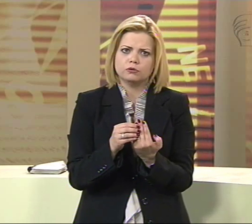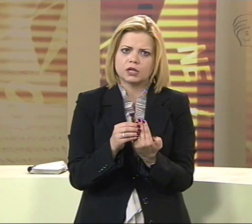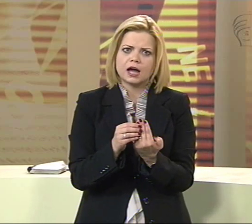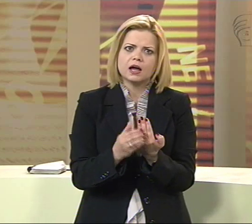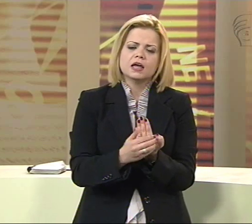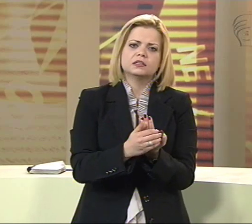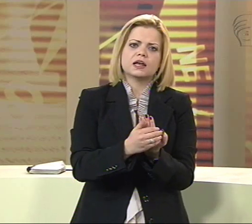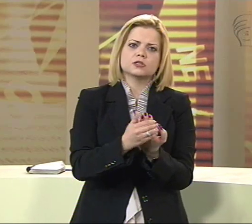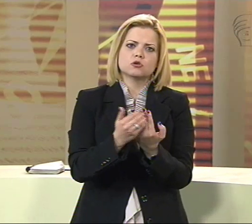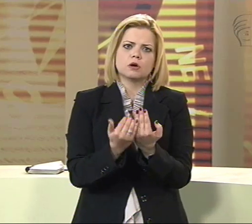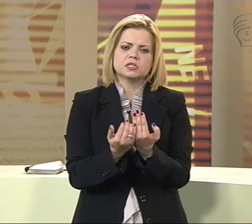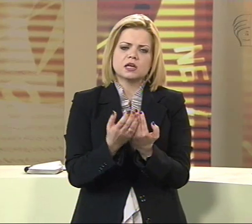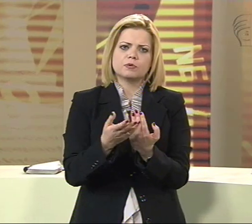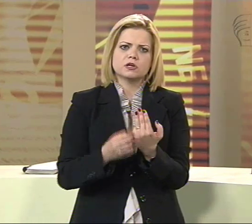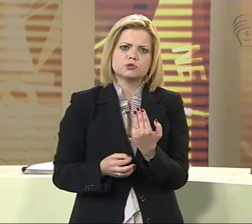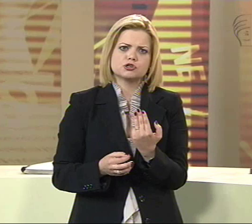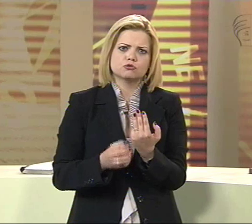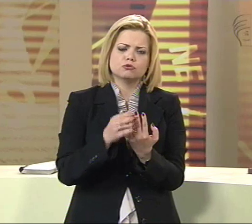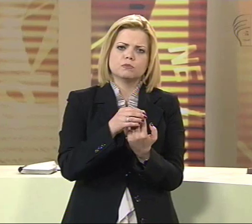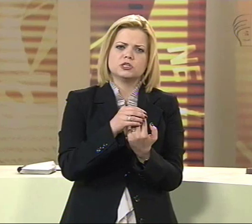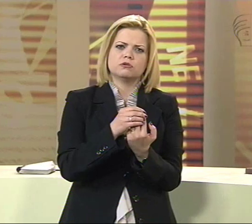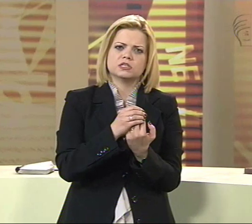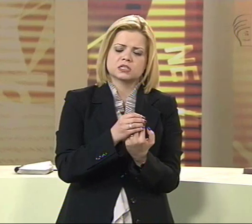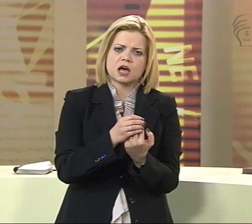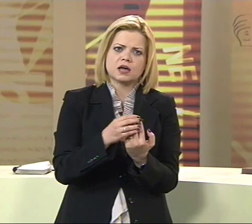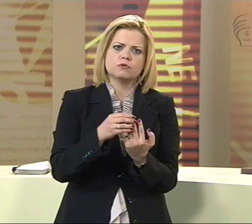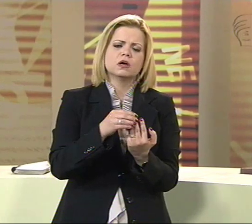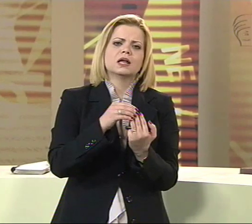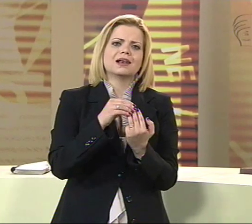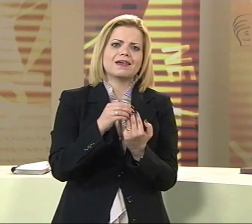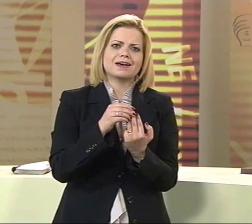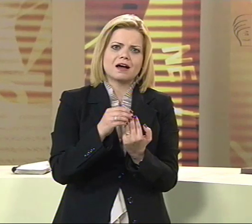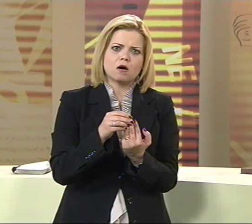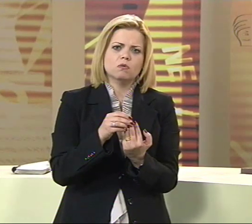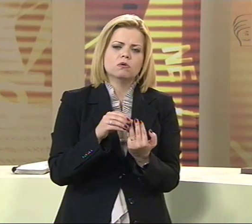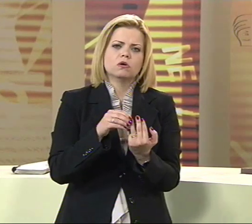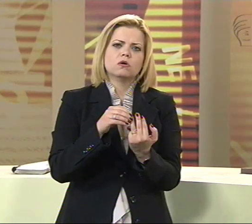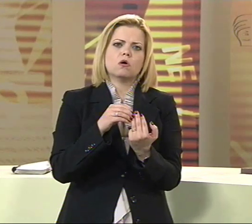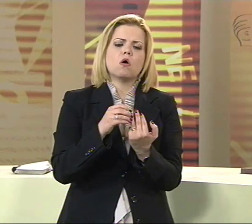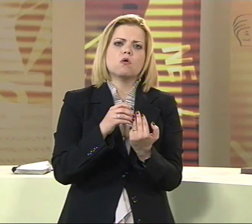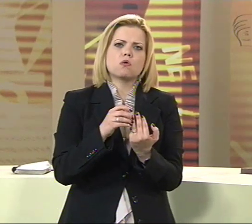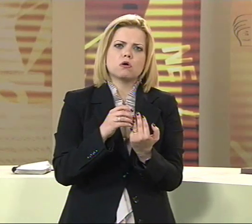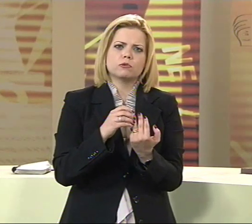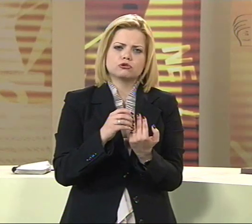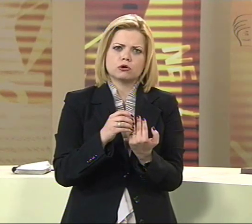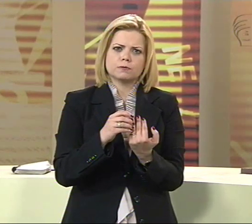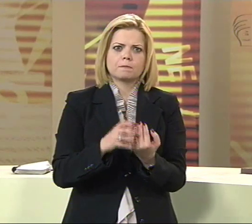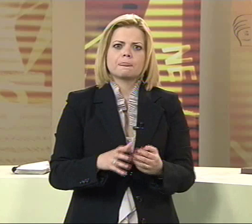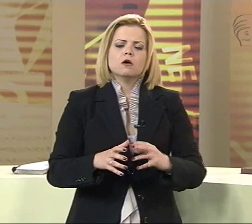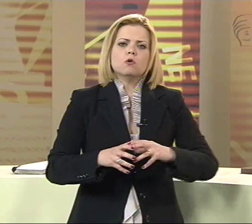tá? Três nomes aí para o mesmo instituto. Domicílio necessário, legal ou compulsório. O